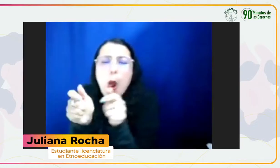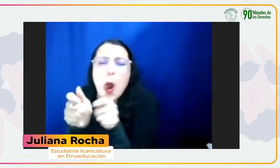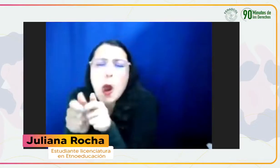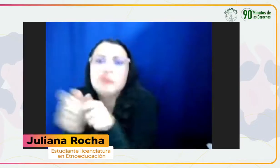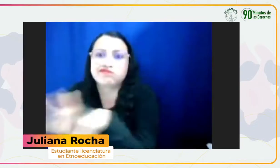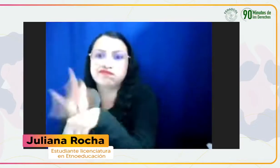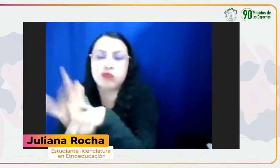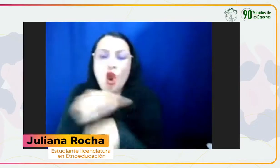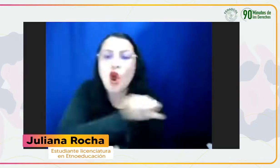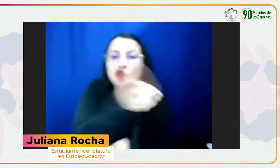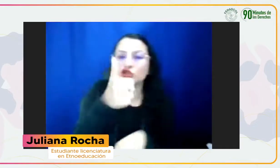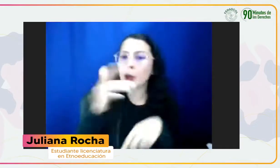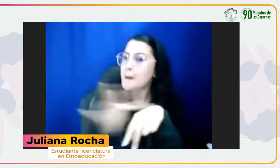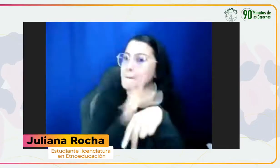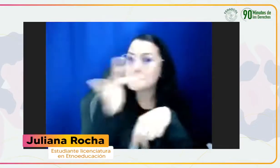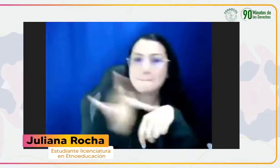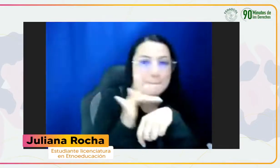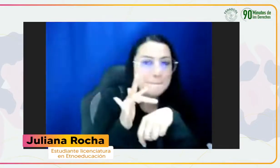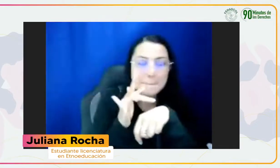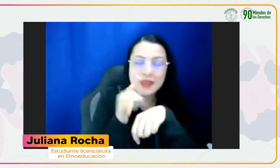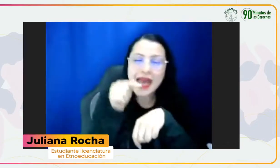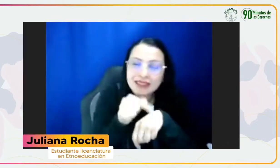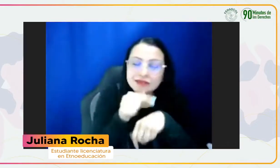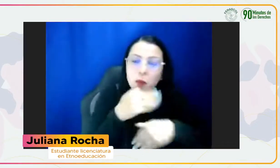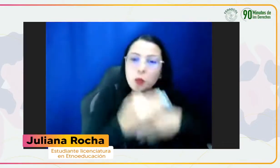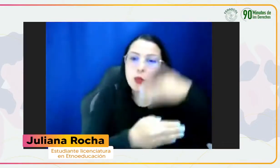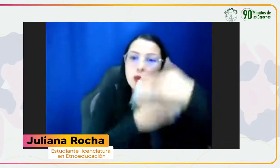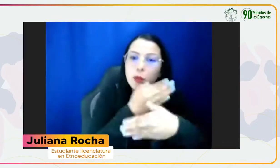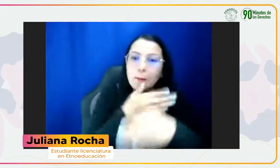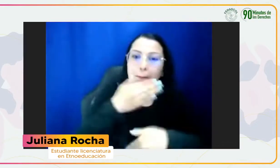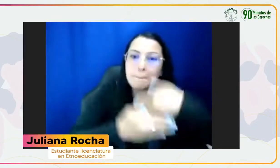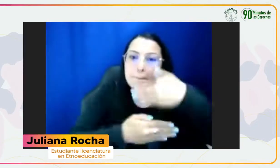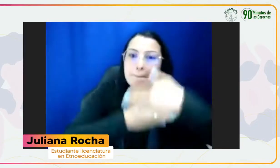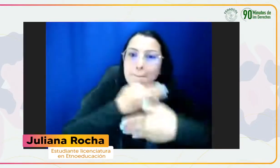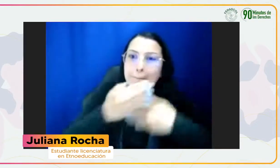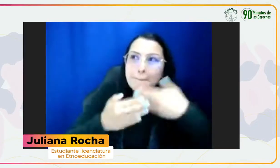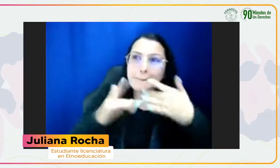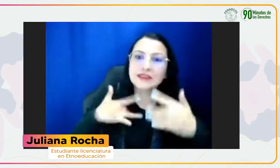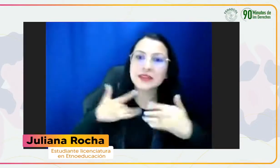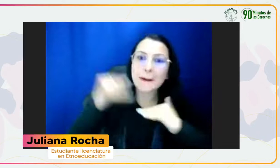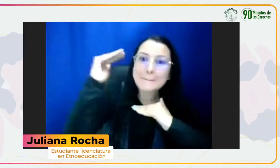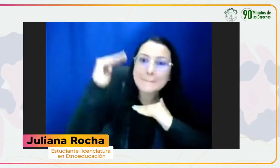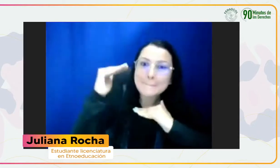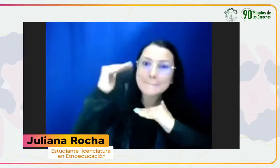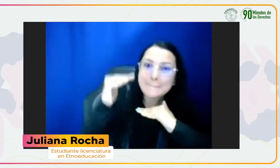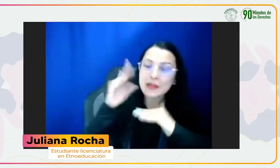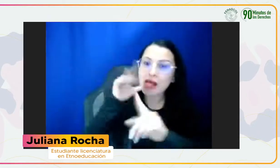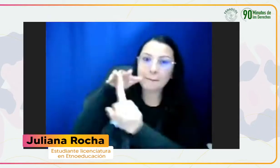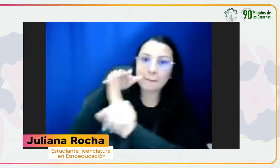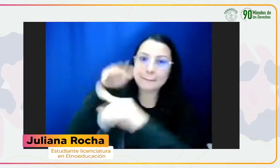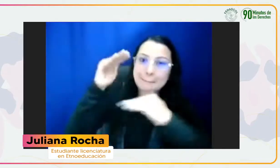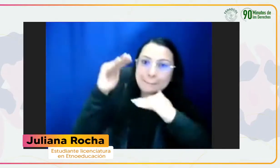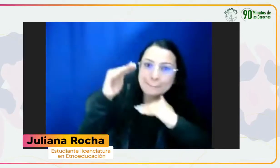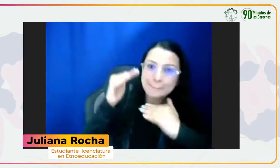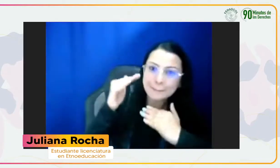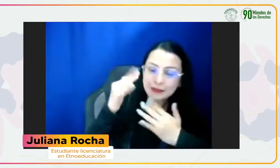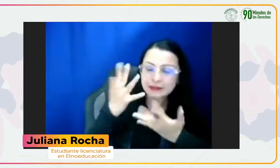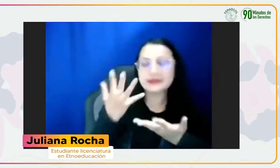Entonces, esta sensibilización hace falta para que sigan este proceso y puedan hacerlo,